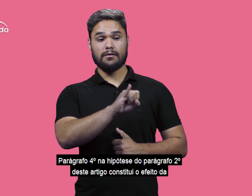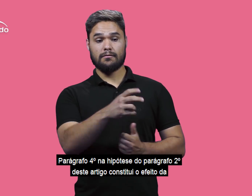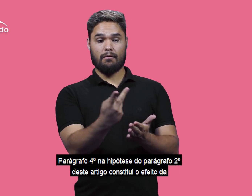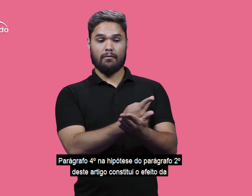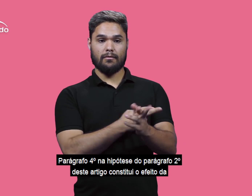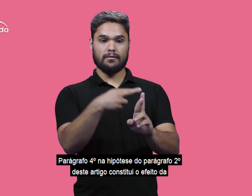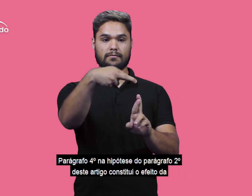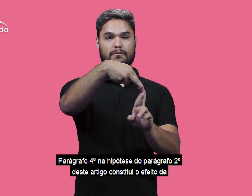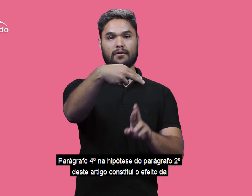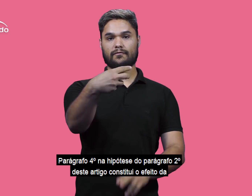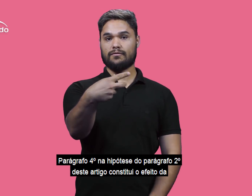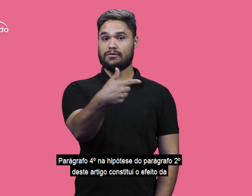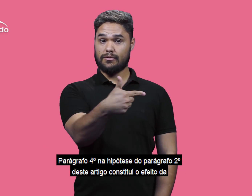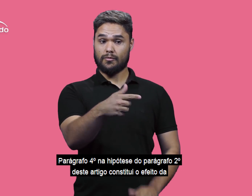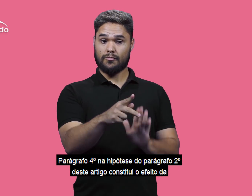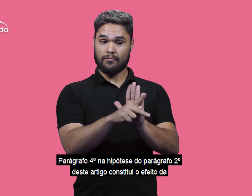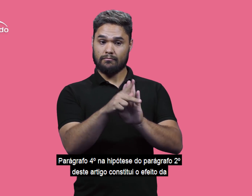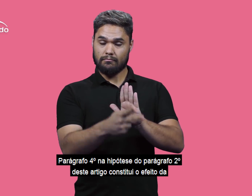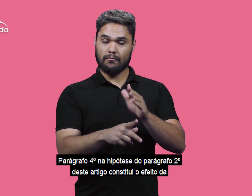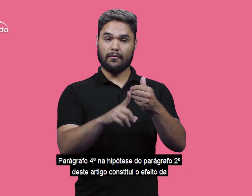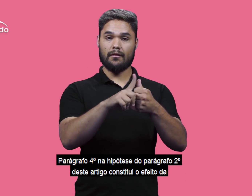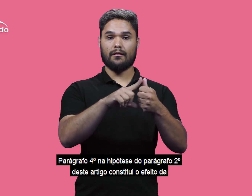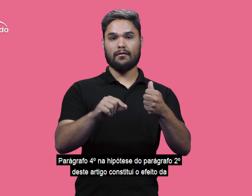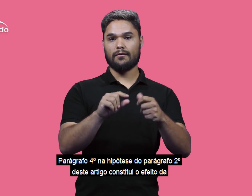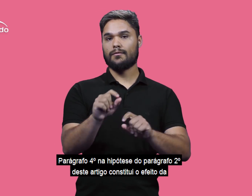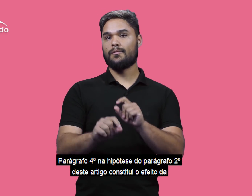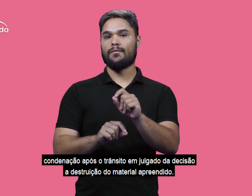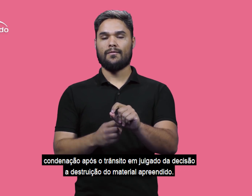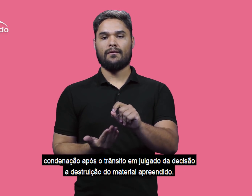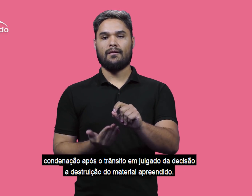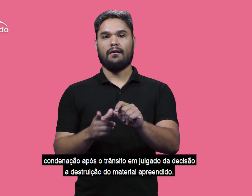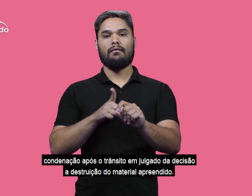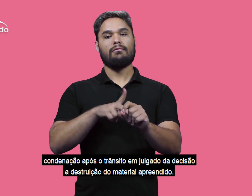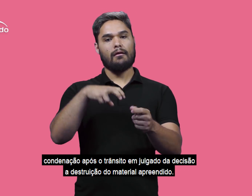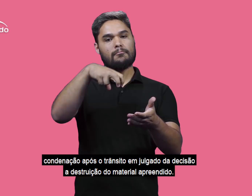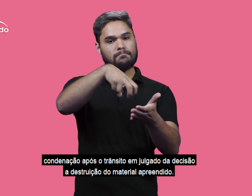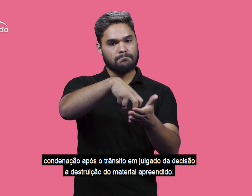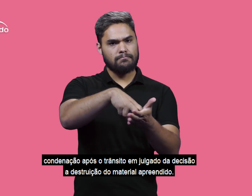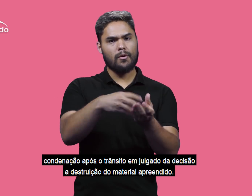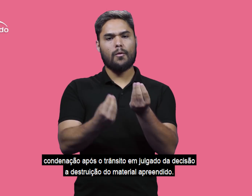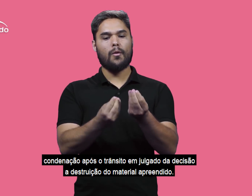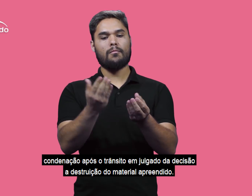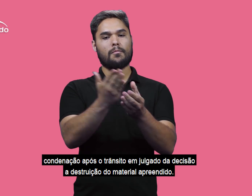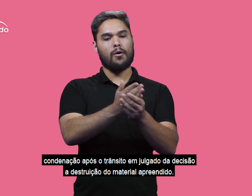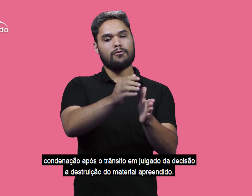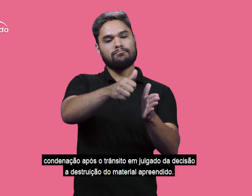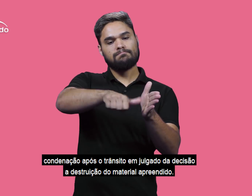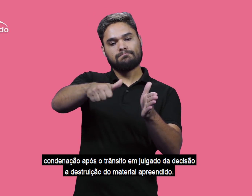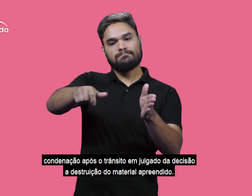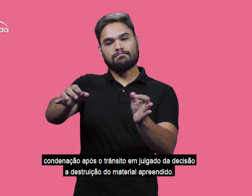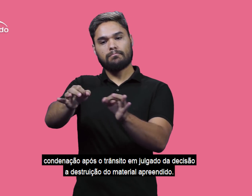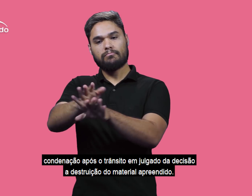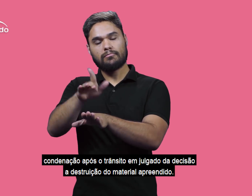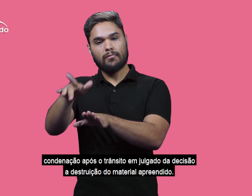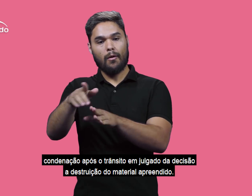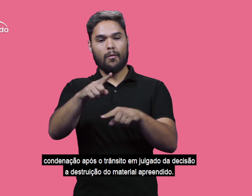2º deste artigo constitui o efeito da condenação após o trânsito em julgado da decisão a